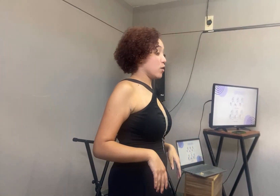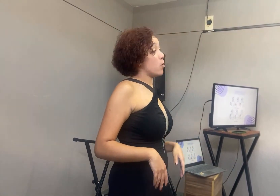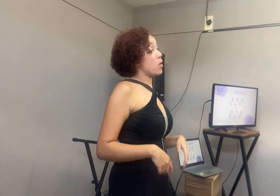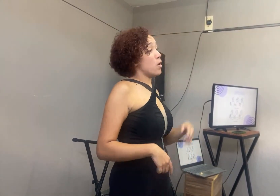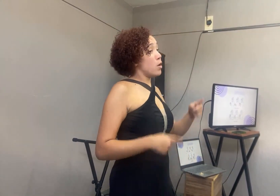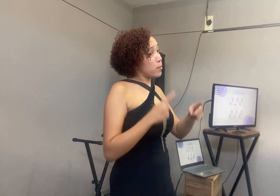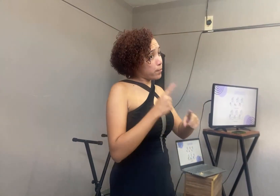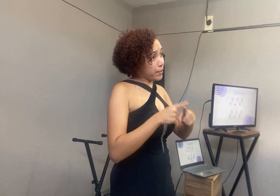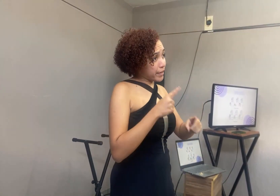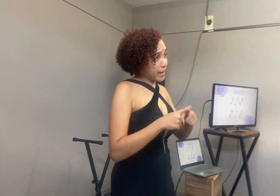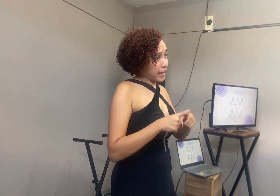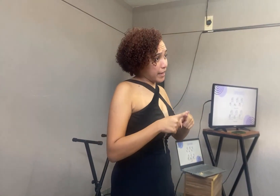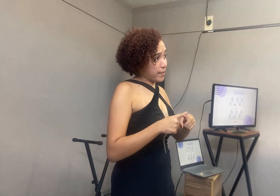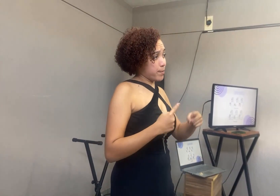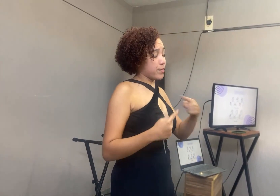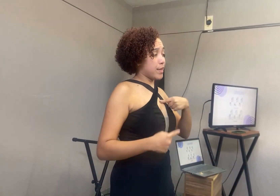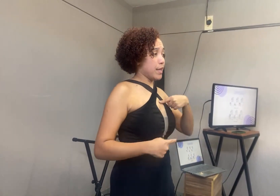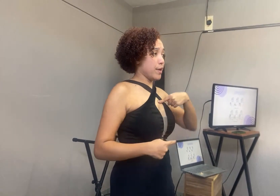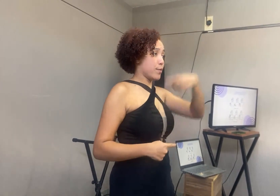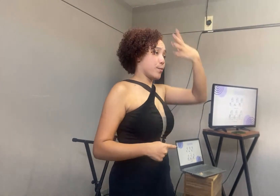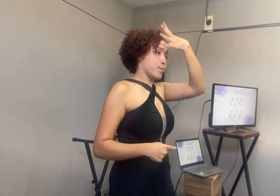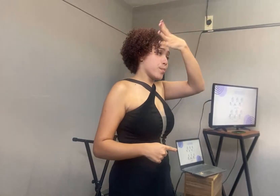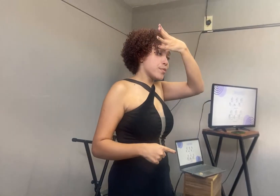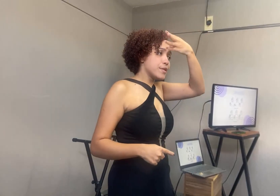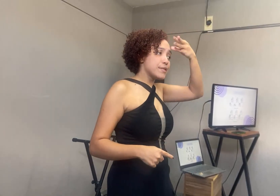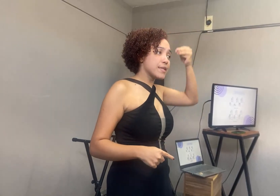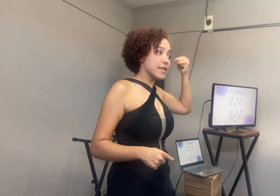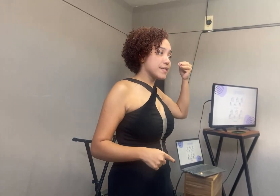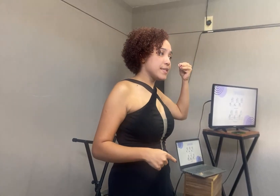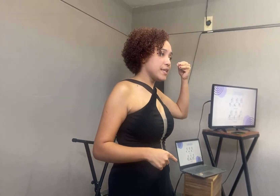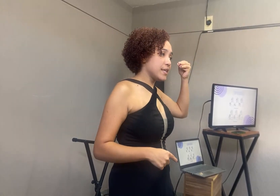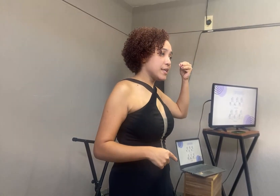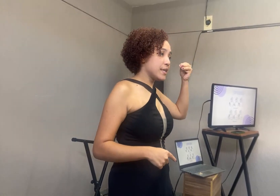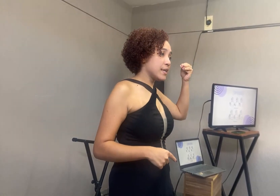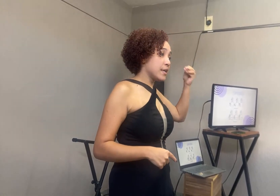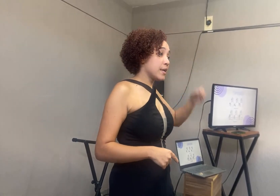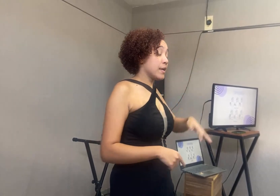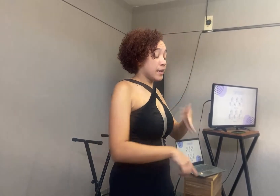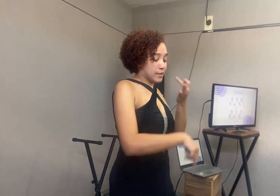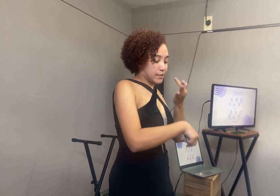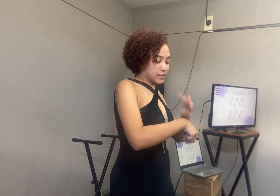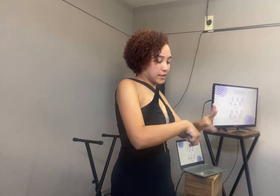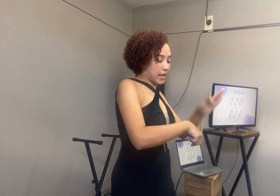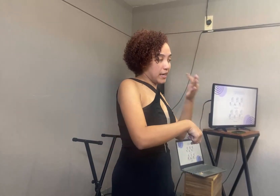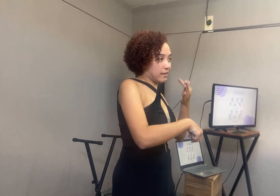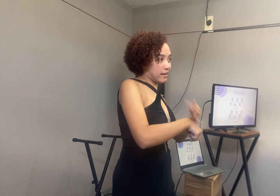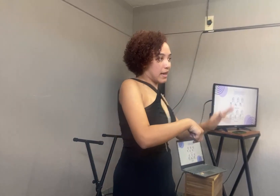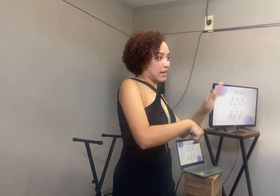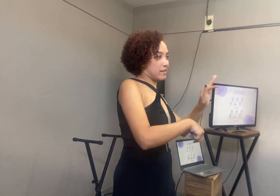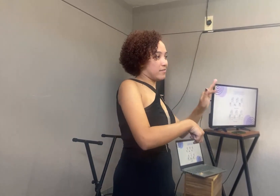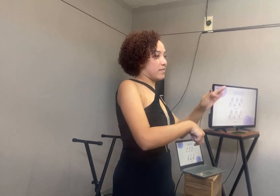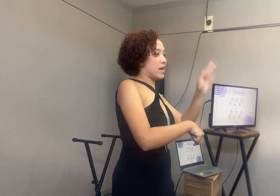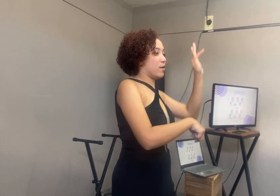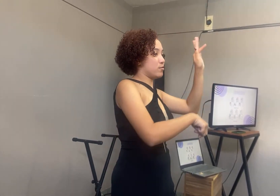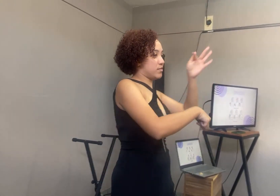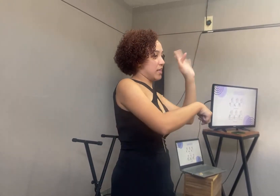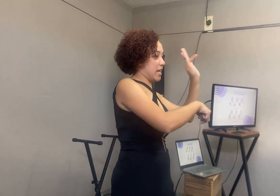Seu porquê eu esqueci de treinar. É o